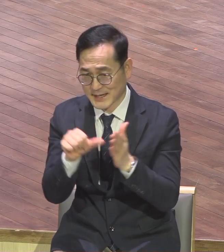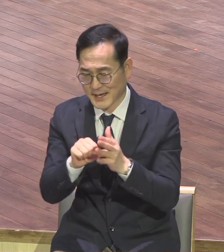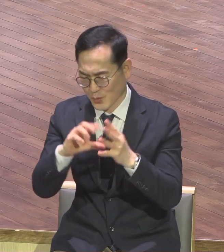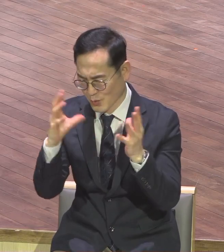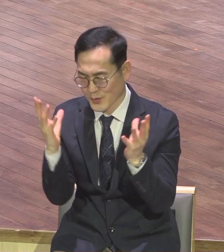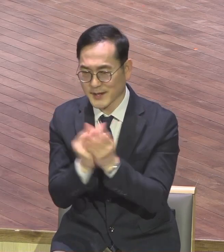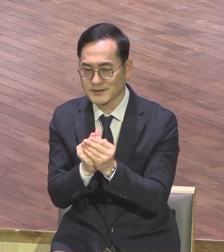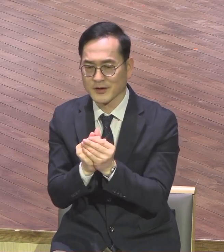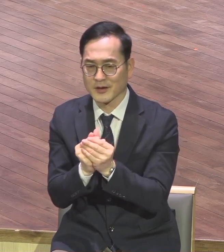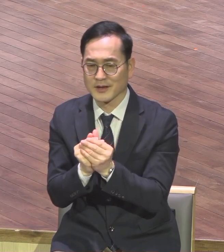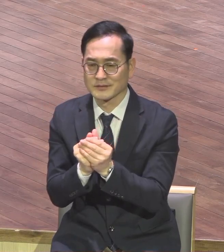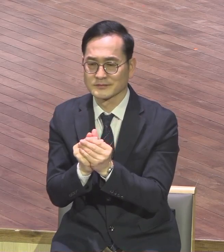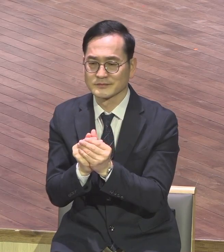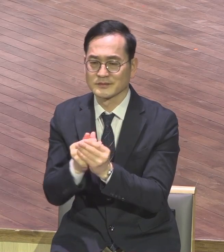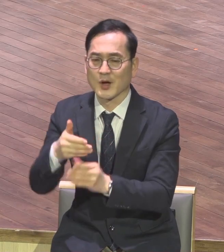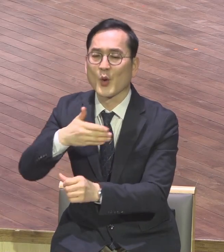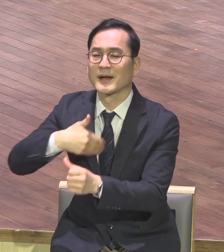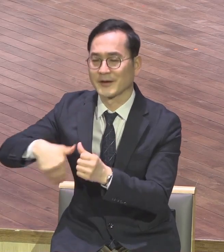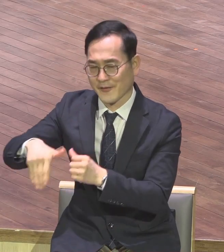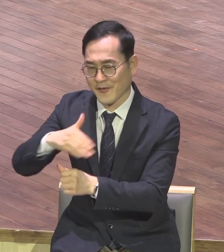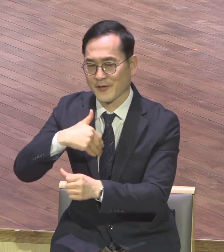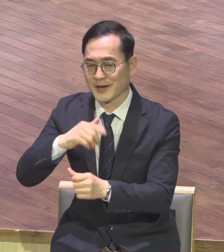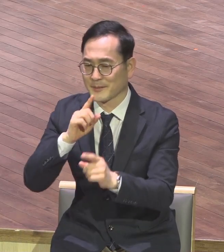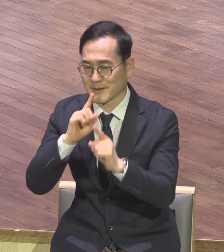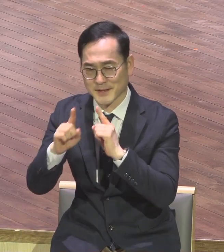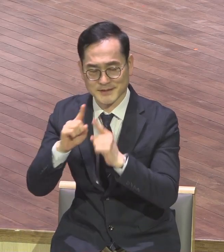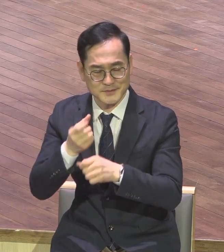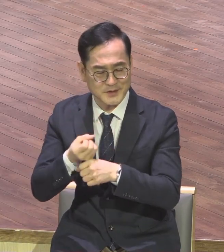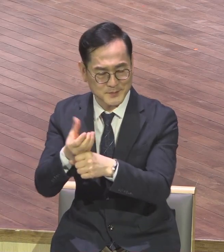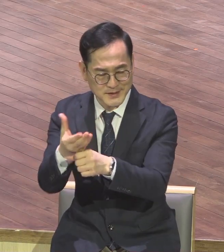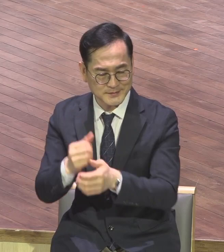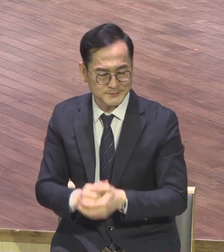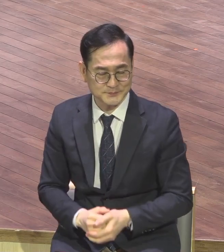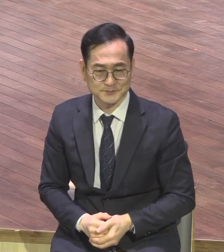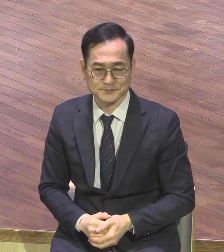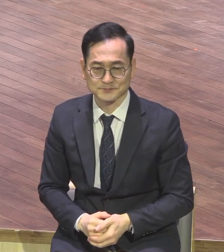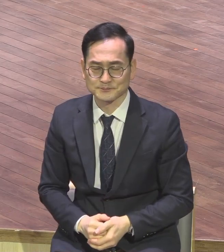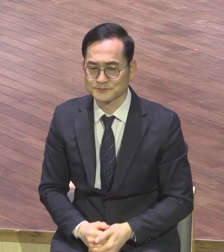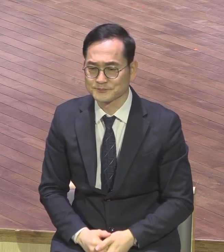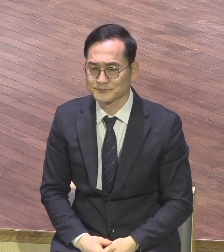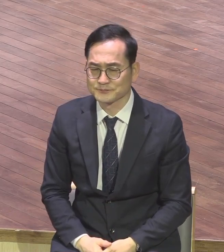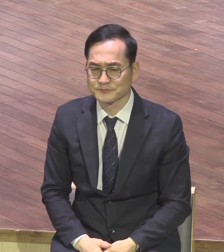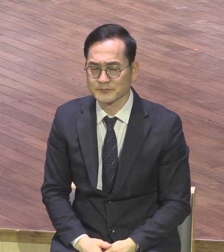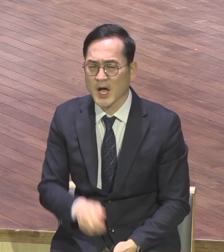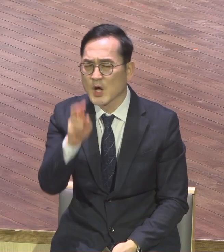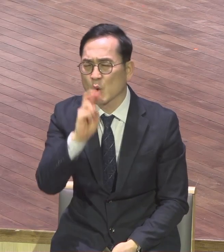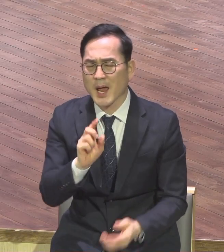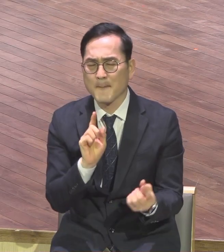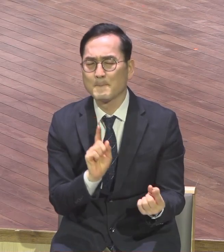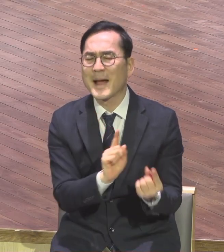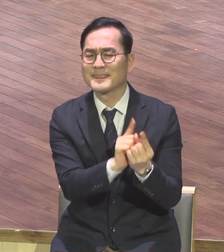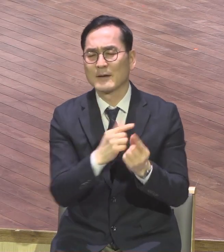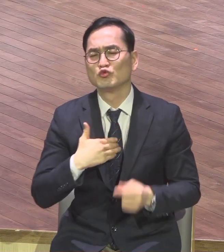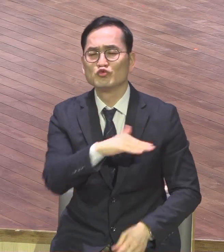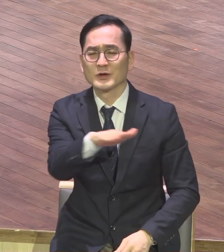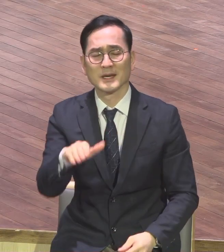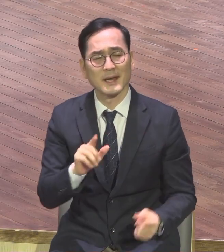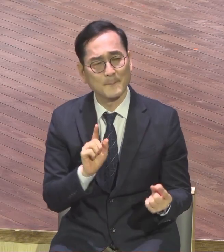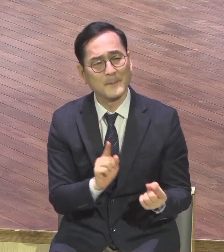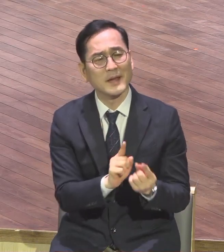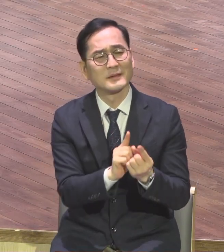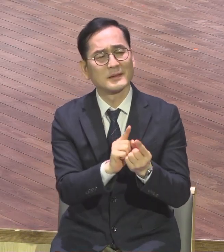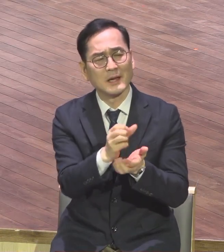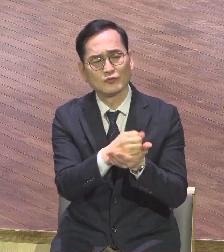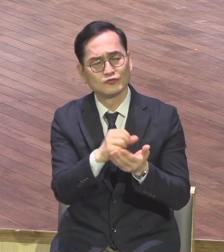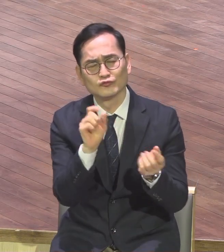만남이라는 노래가 여러분 국민들의 사랑을 받고 있지요. 노사연 씨가 불렀 노래인데 만남, 우리